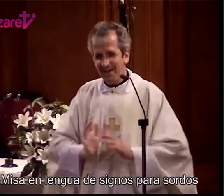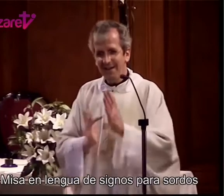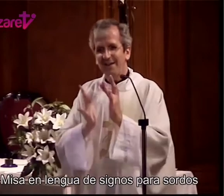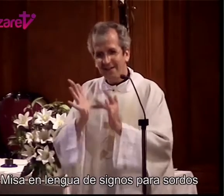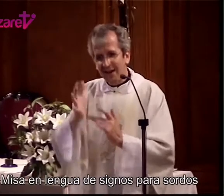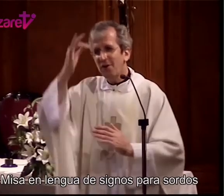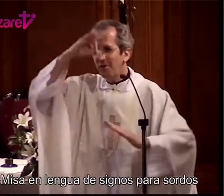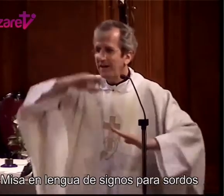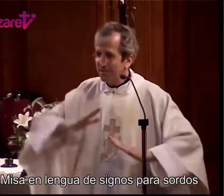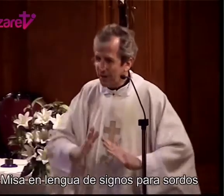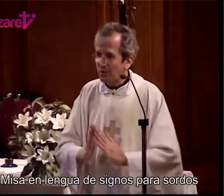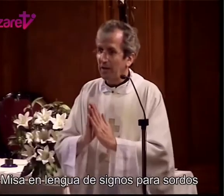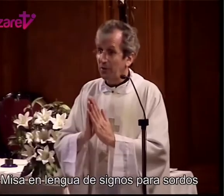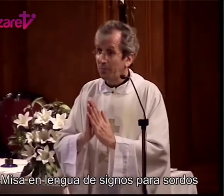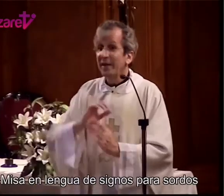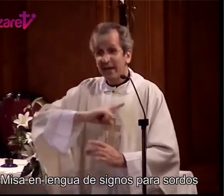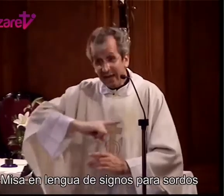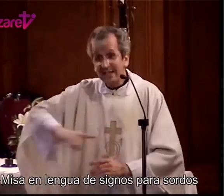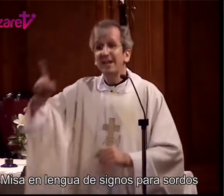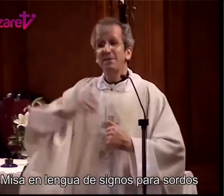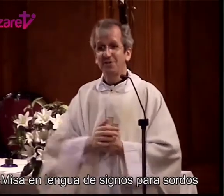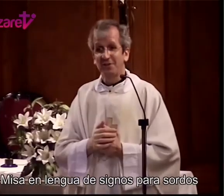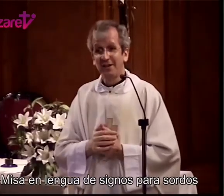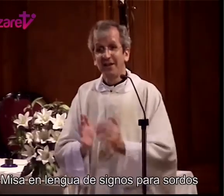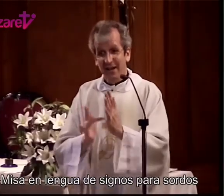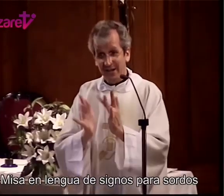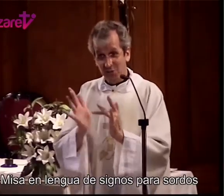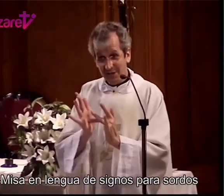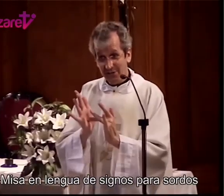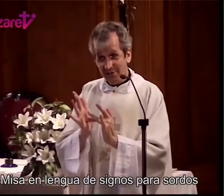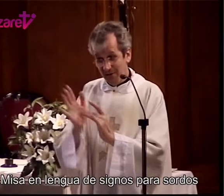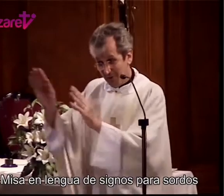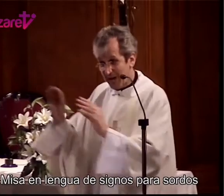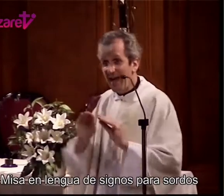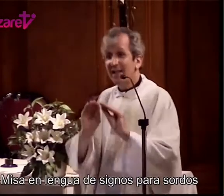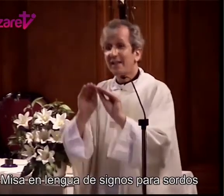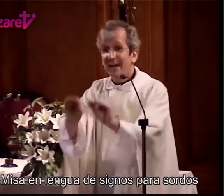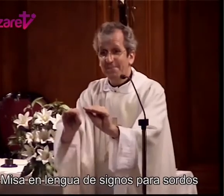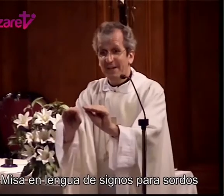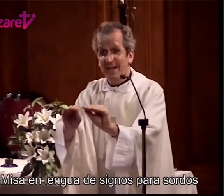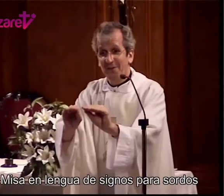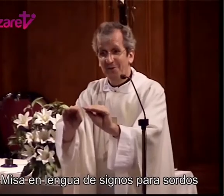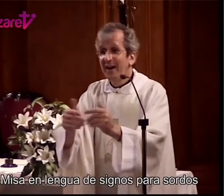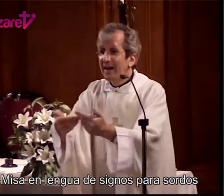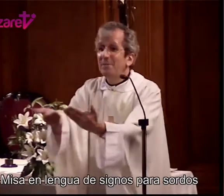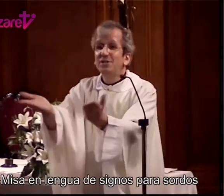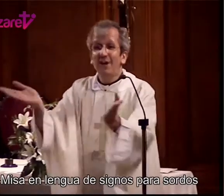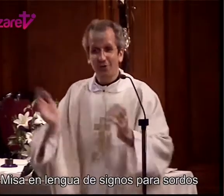y del Hijo, y del Espíritu Santo. Esa es la misión. Jesucristo nos ha traspasado la misión a